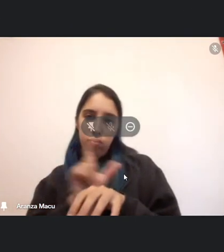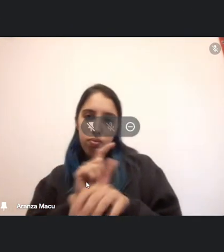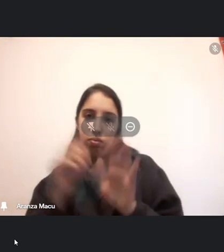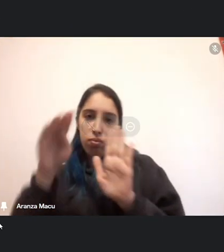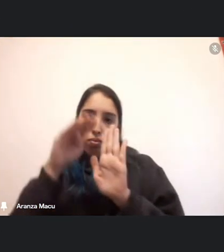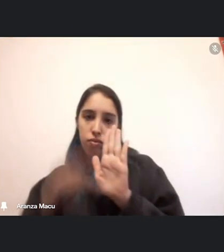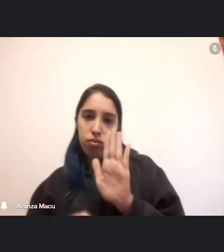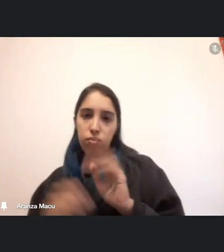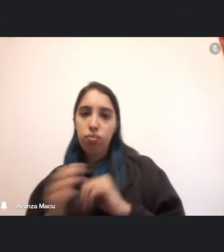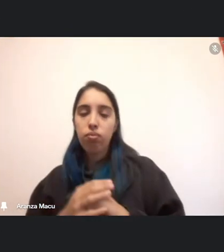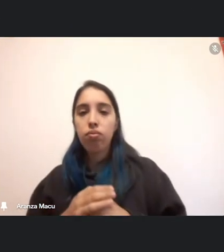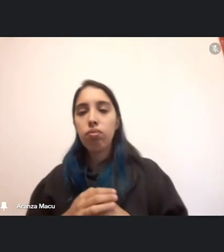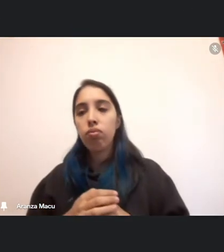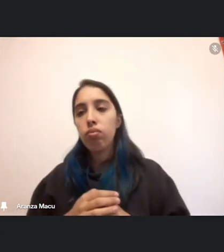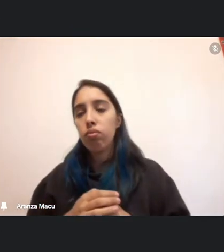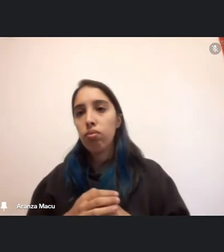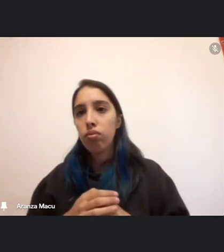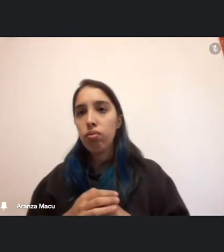Bien.